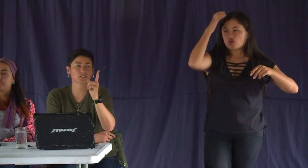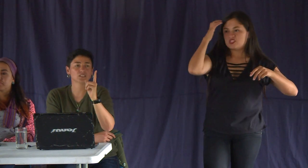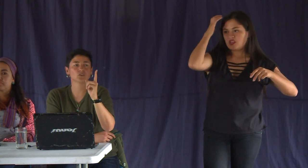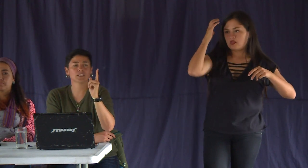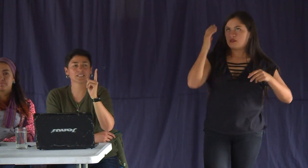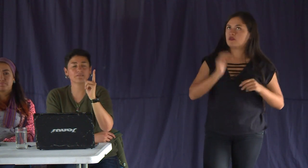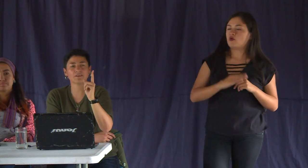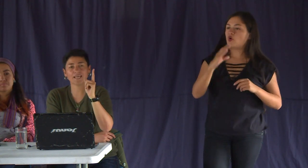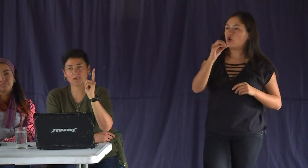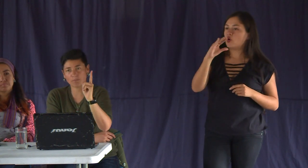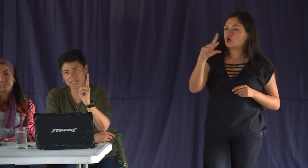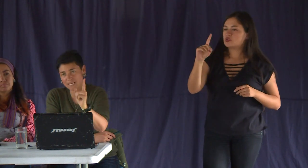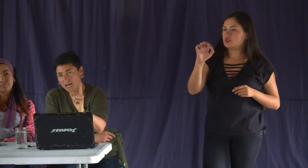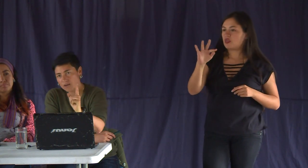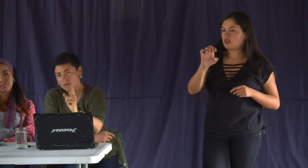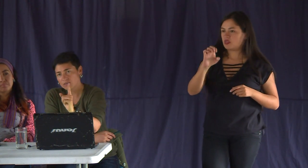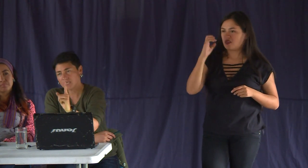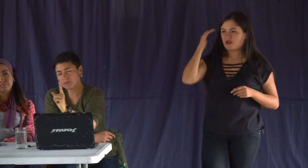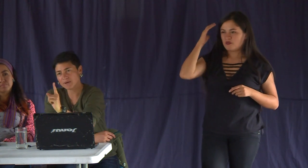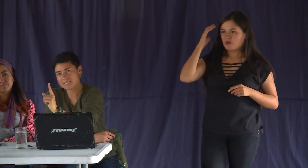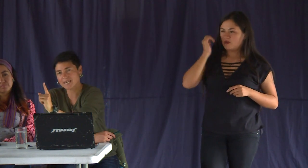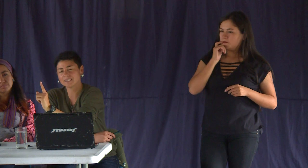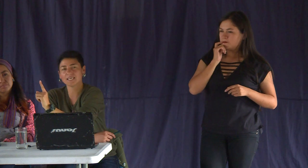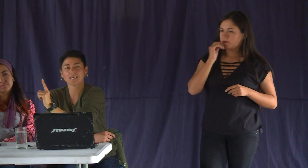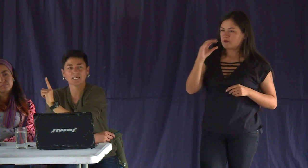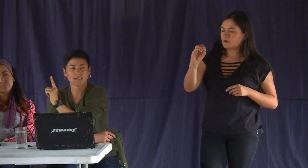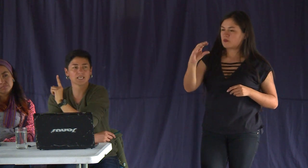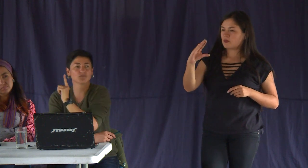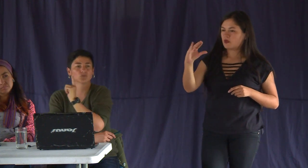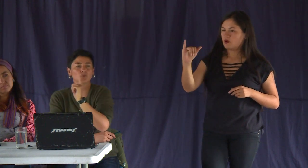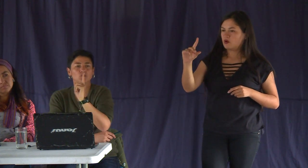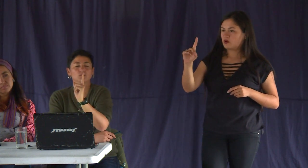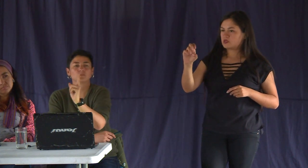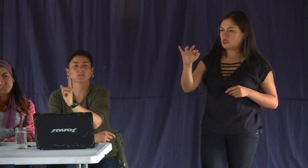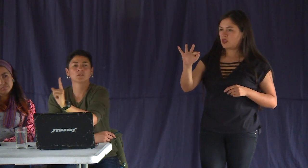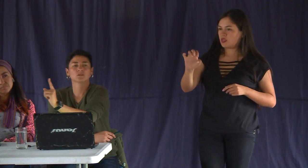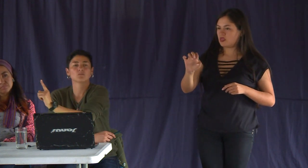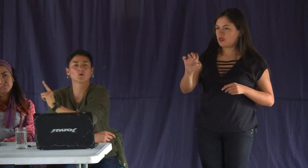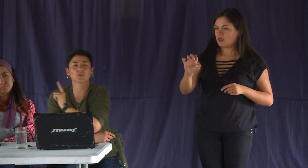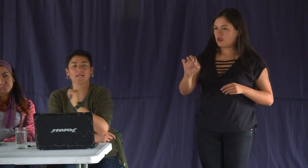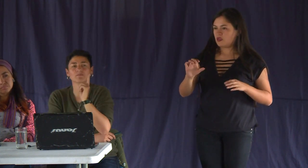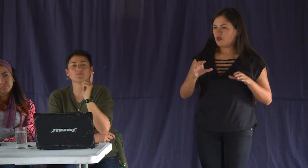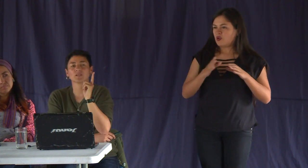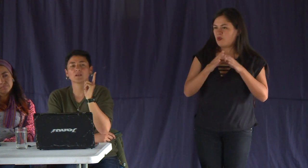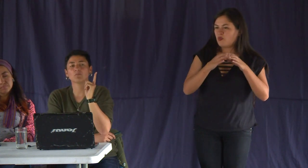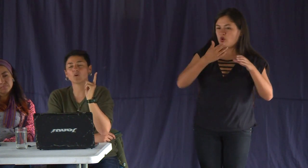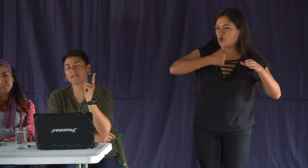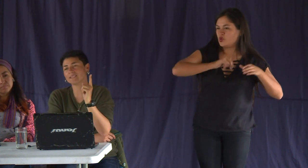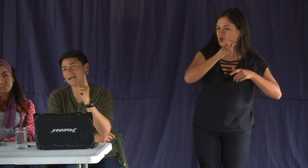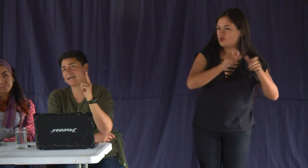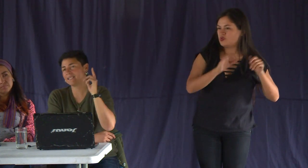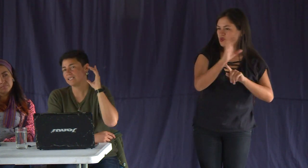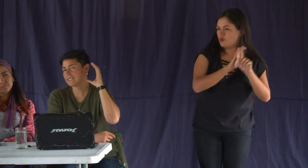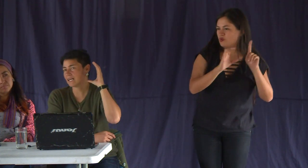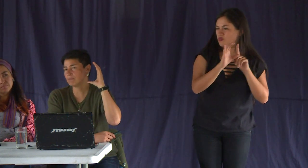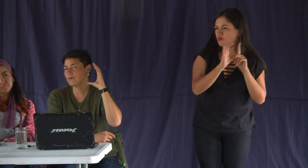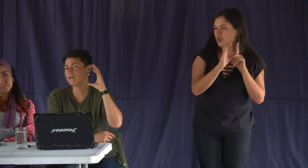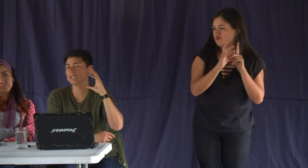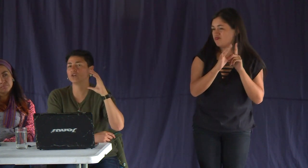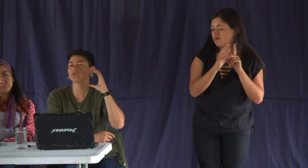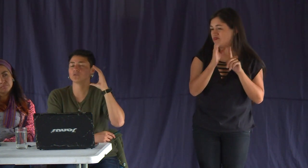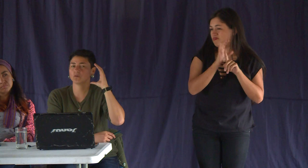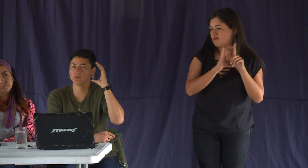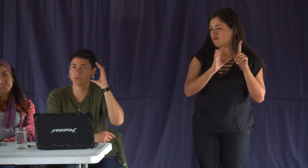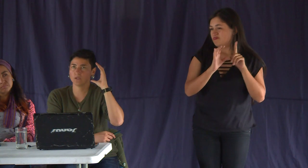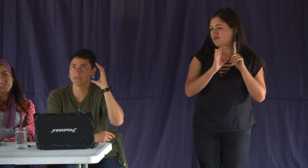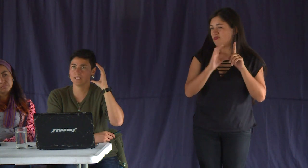circular, donde se vive el pasado, el presente y el futuro. ¿Por qué? Porque están